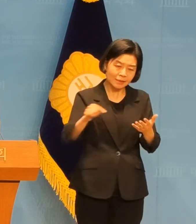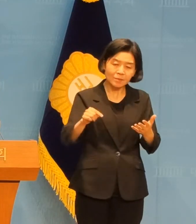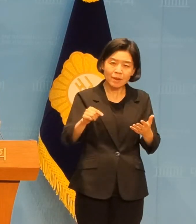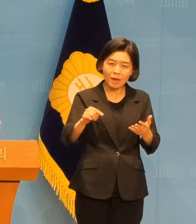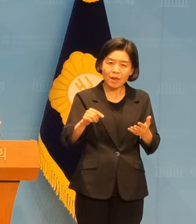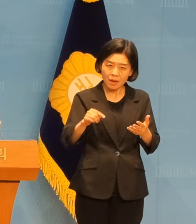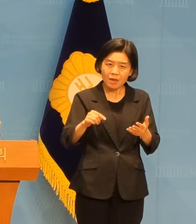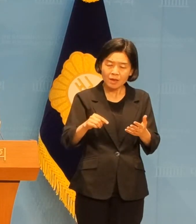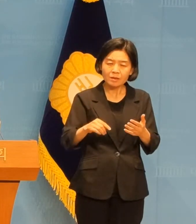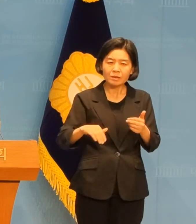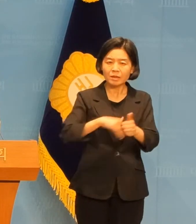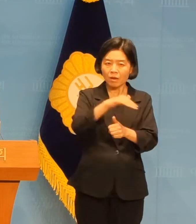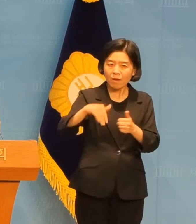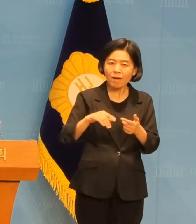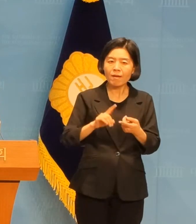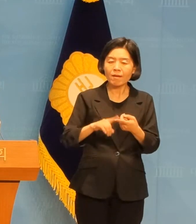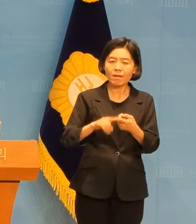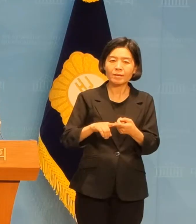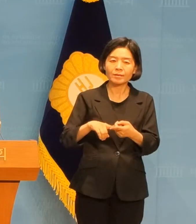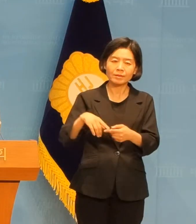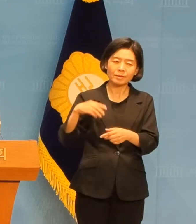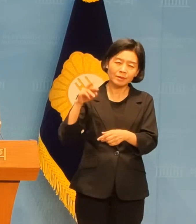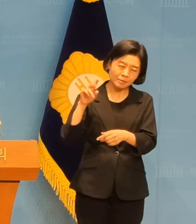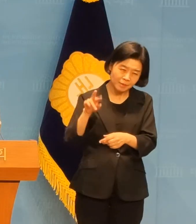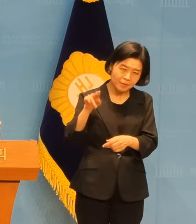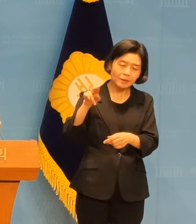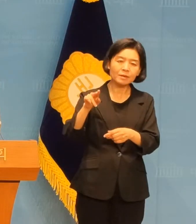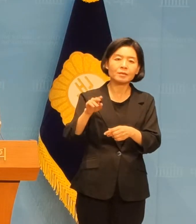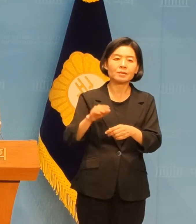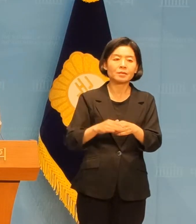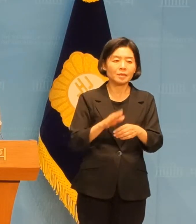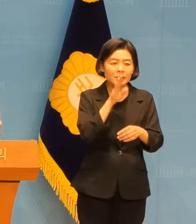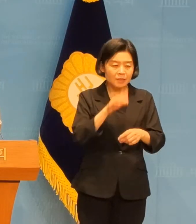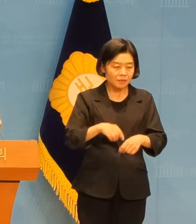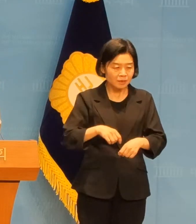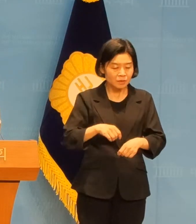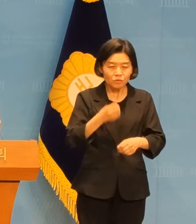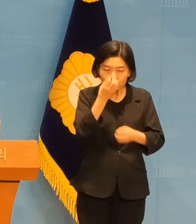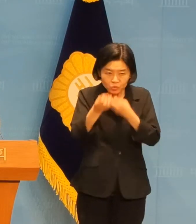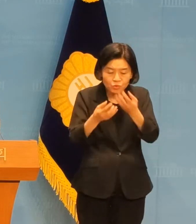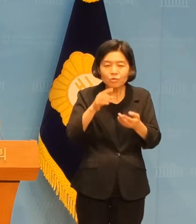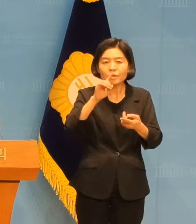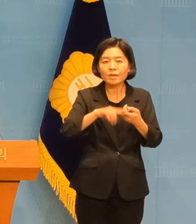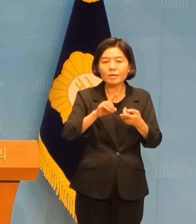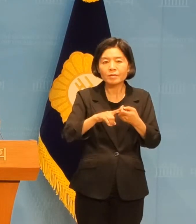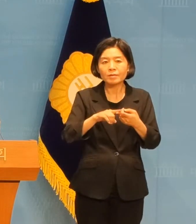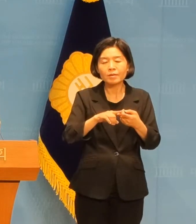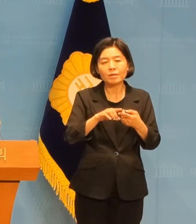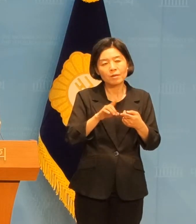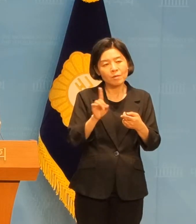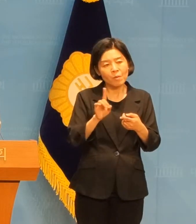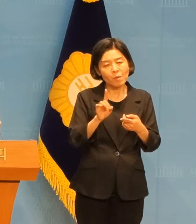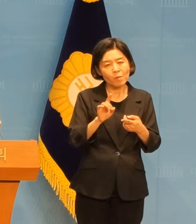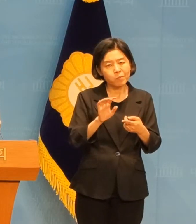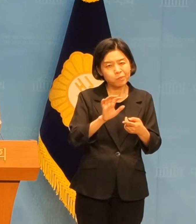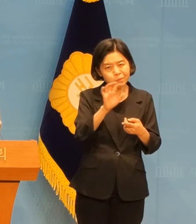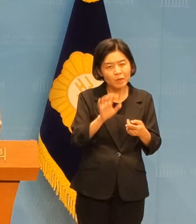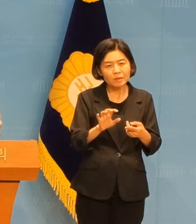이를 비판하고 또 그 진술의 의미성이 없다는 그런 것들을 증거들을 확보해서